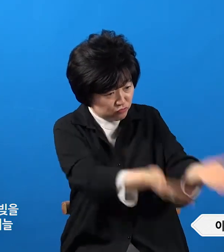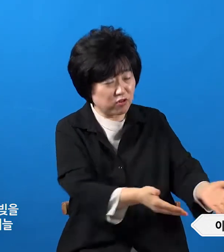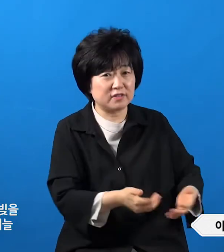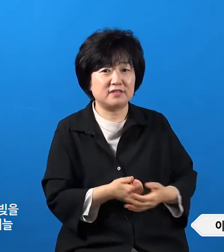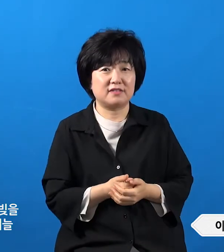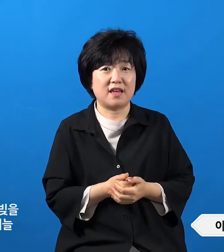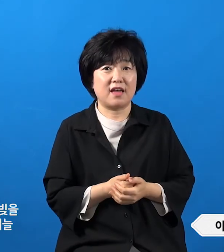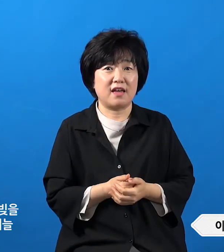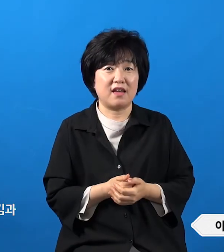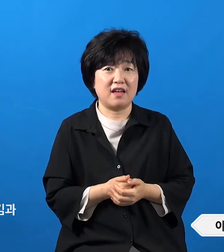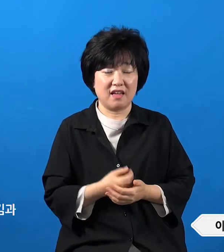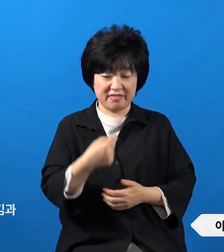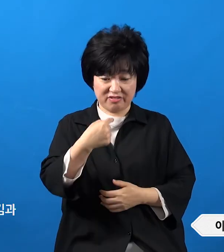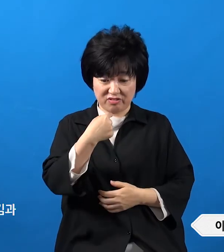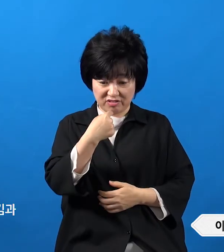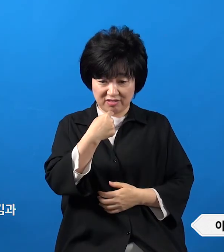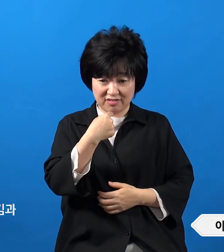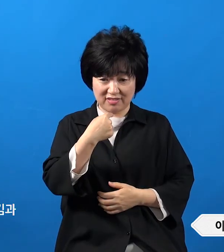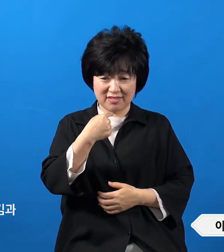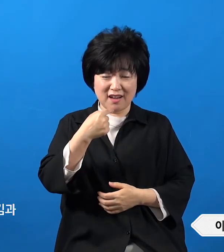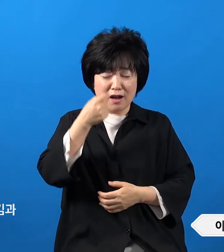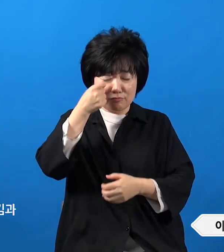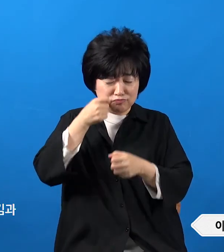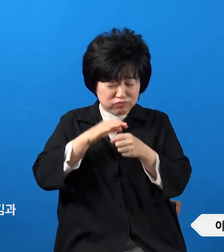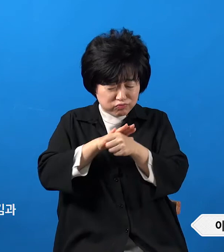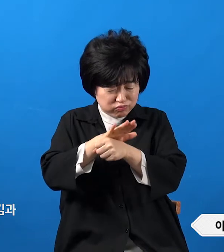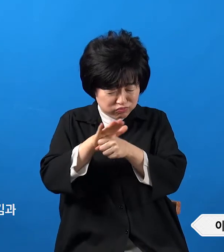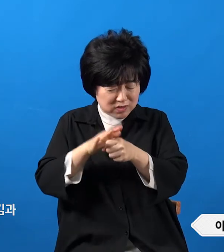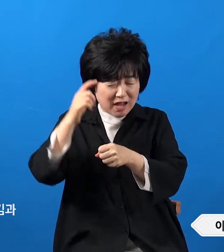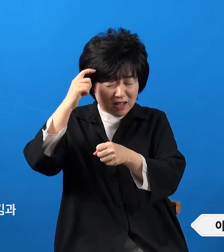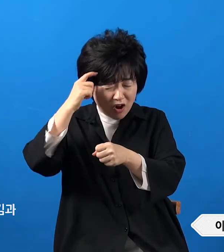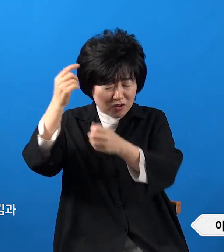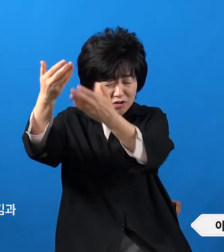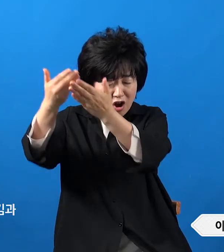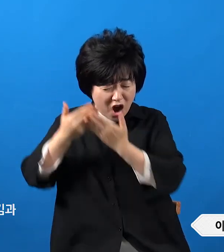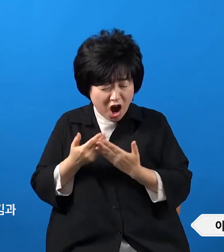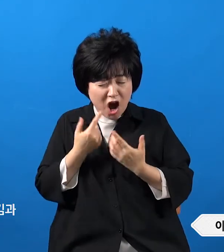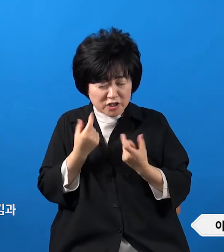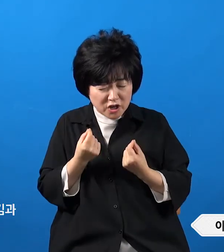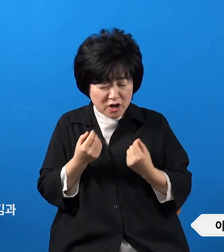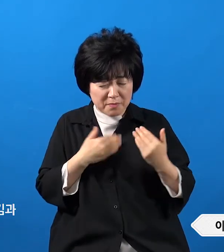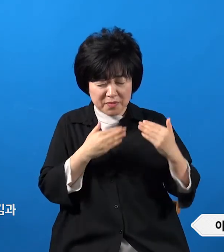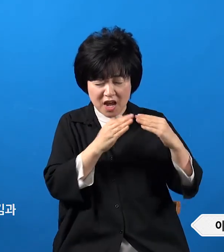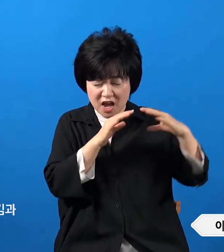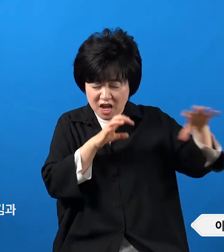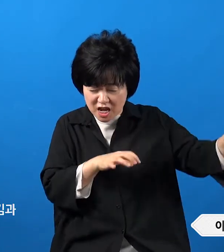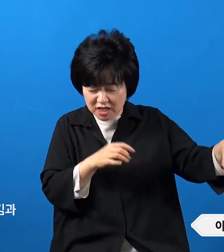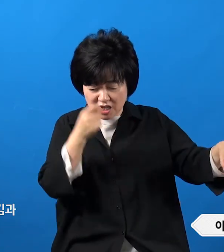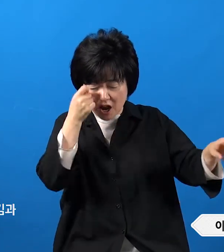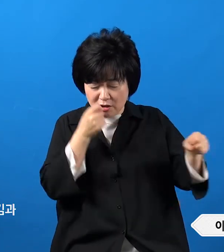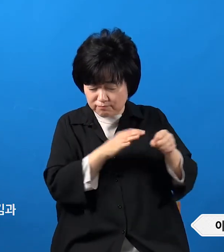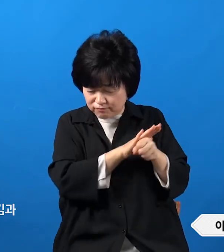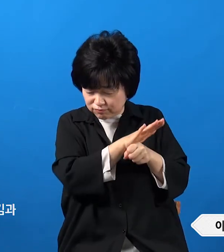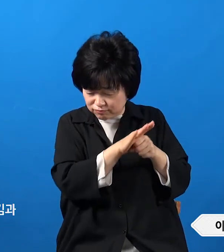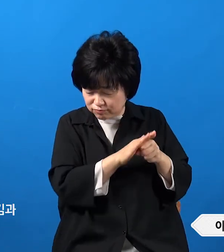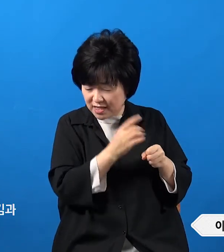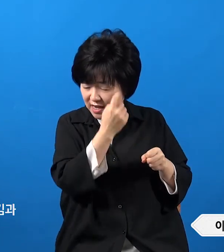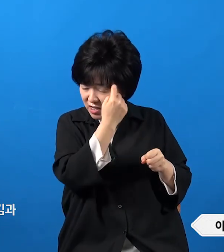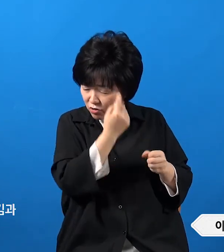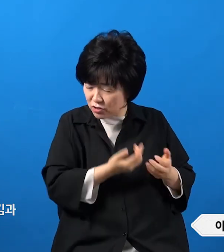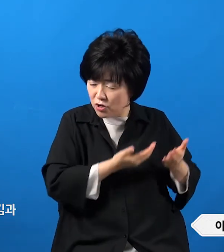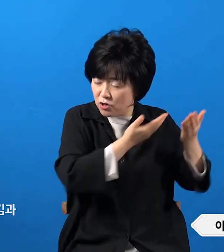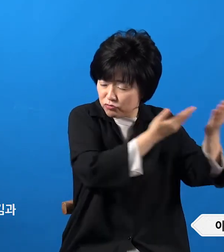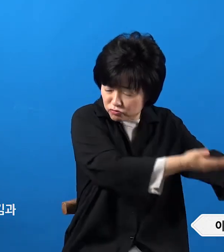주었거늘. 33절, 내가 너를 불쌍히 여김과 같이 너도 내 동료를 불쌍히